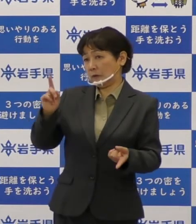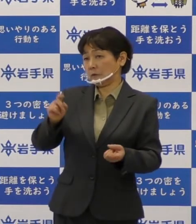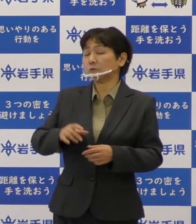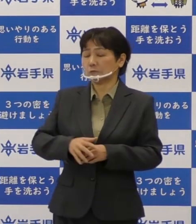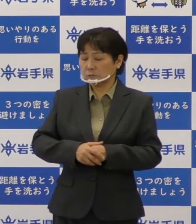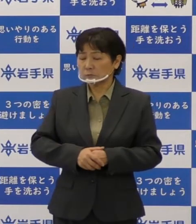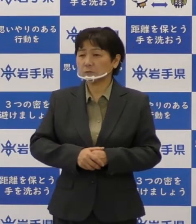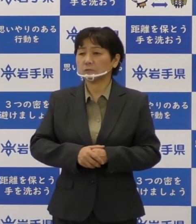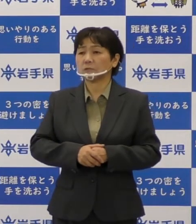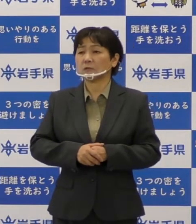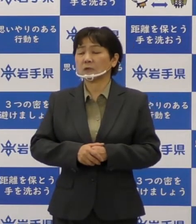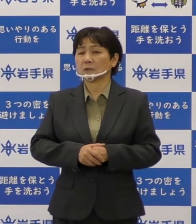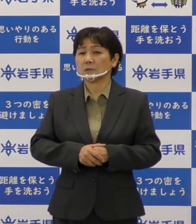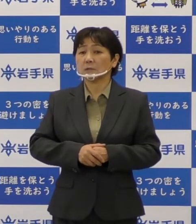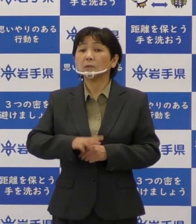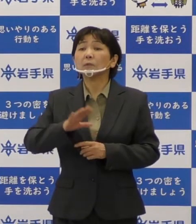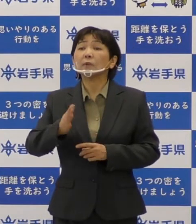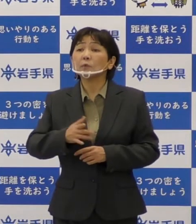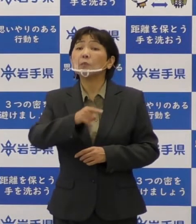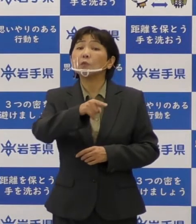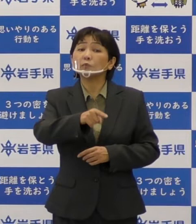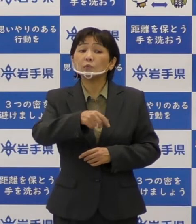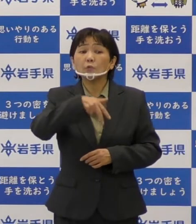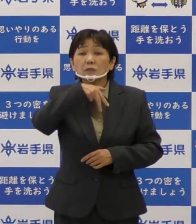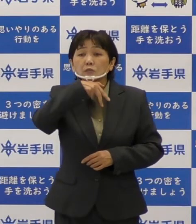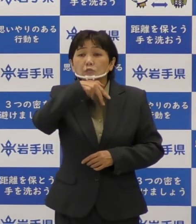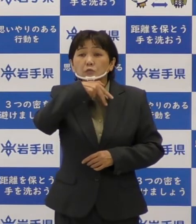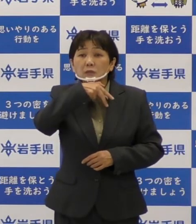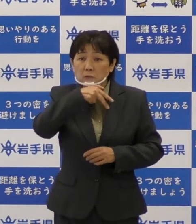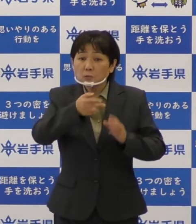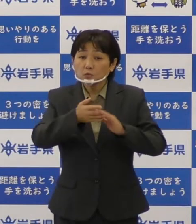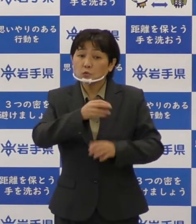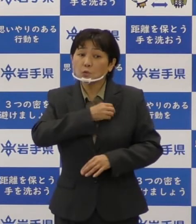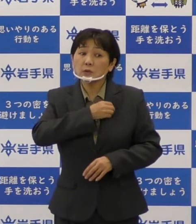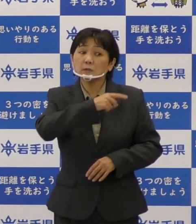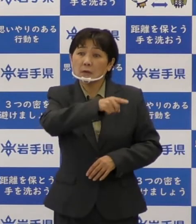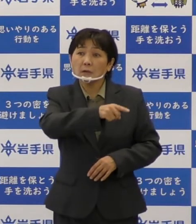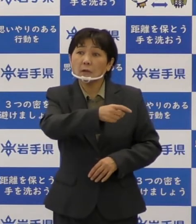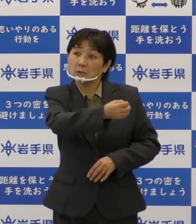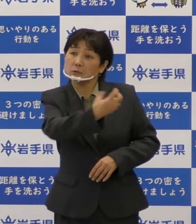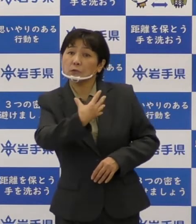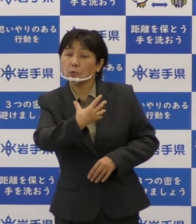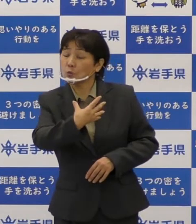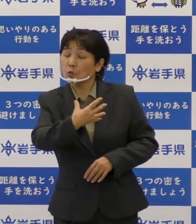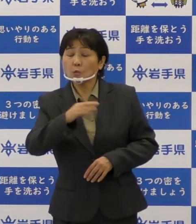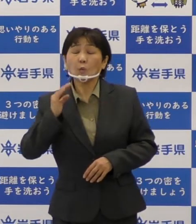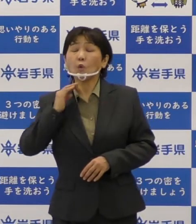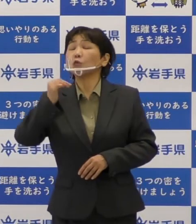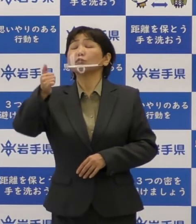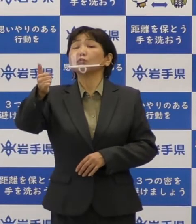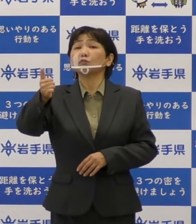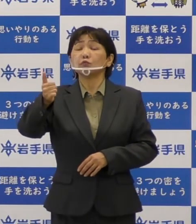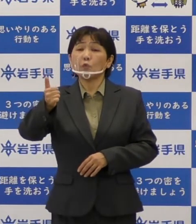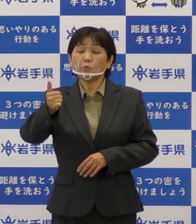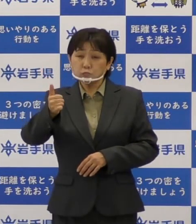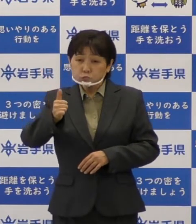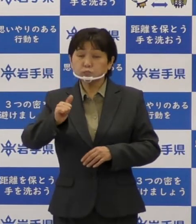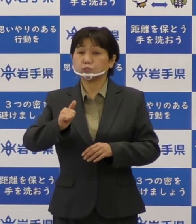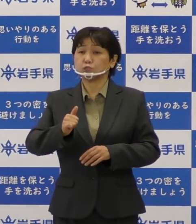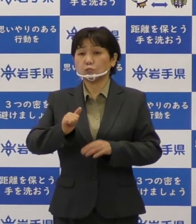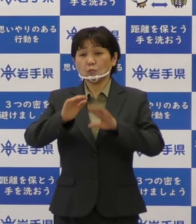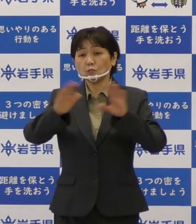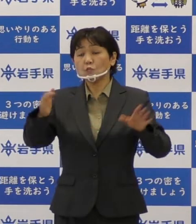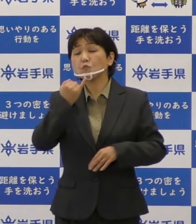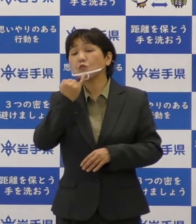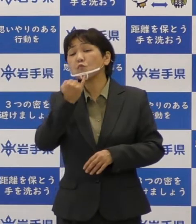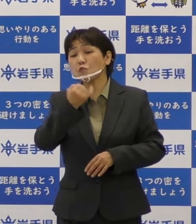食してもいいと言っているんだという、そういう趣旨の議になりまして、何しろ知事のメッセージが意図していない